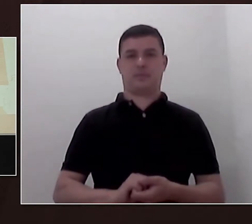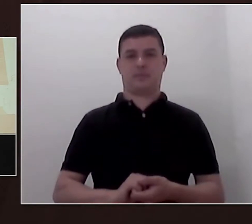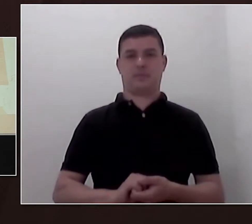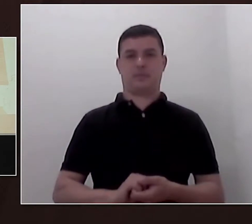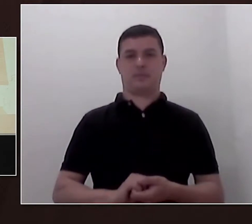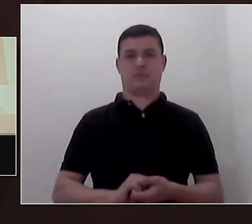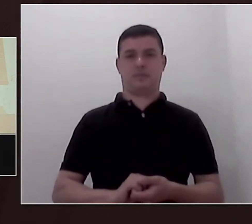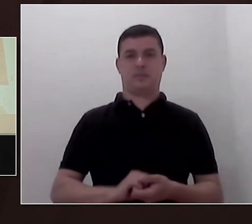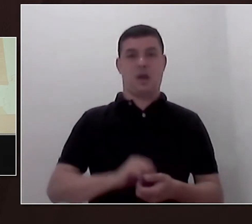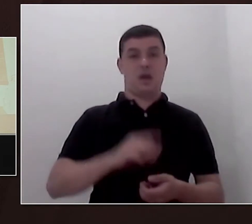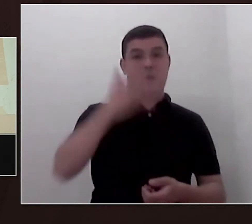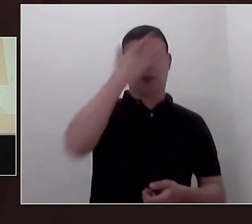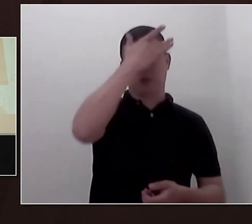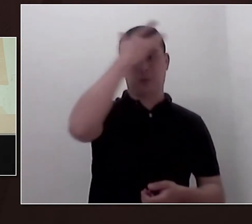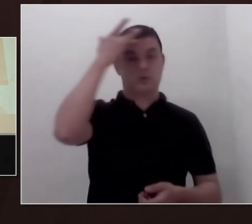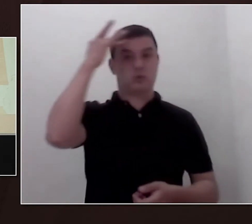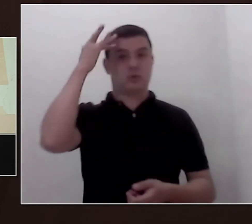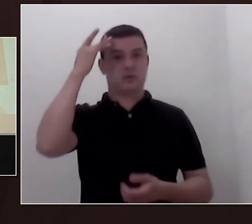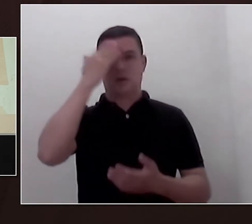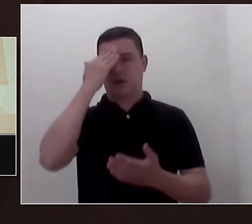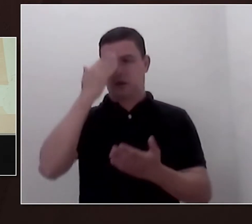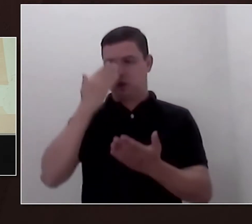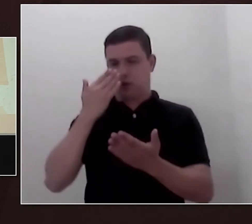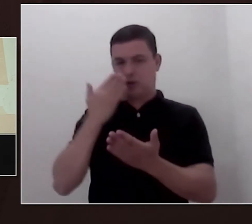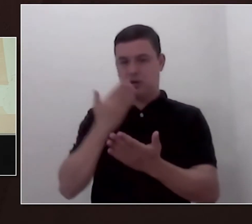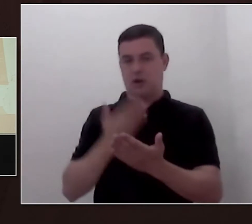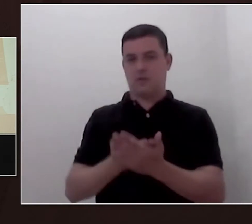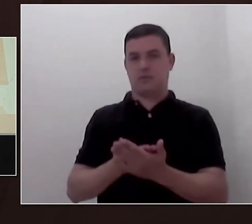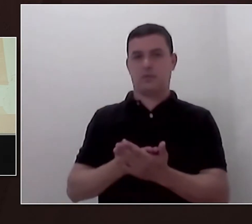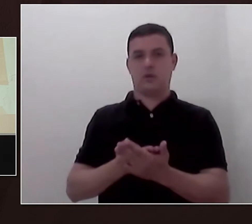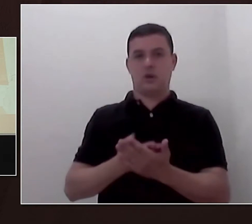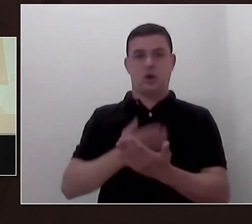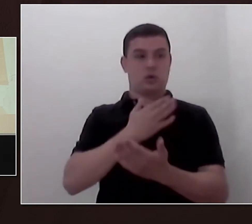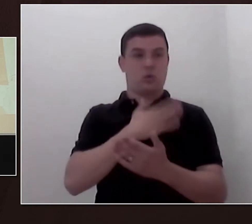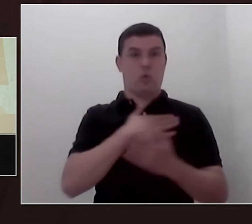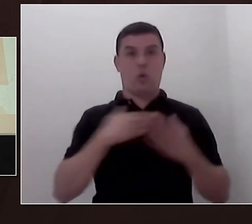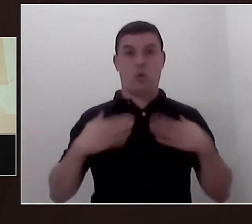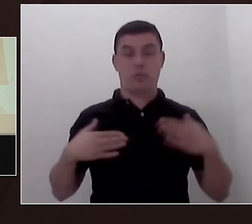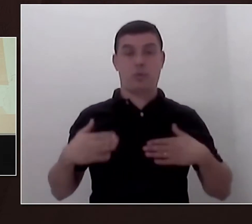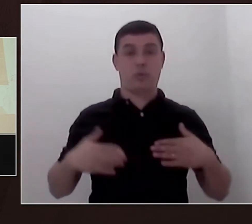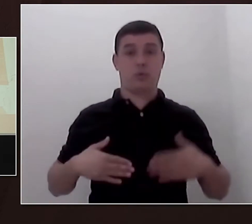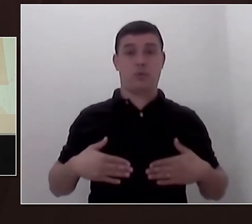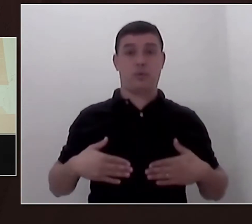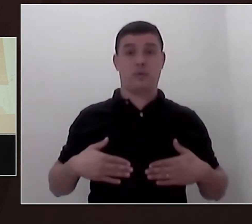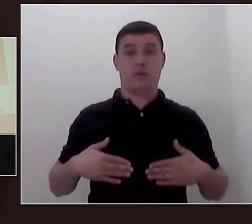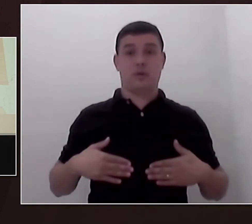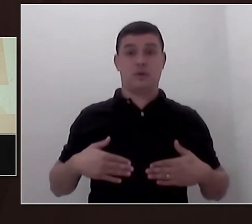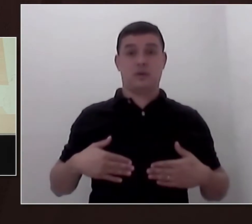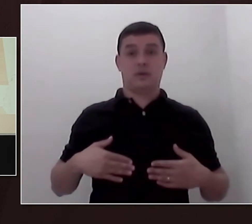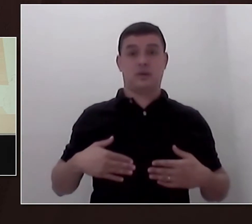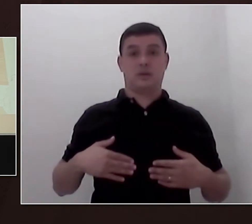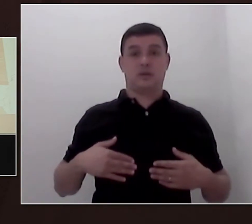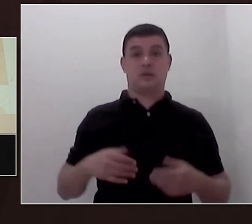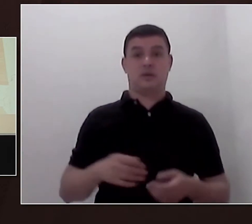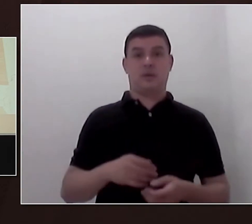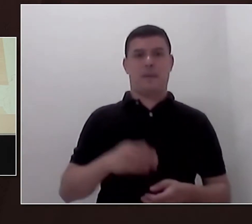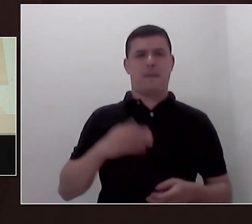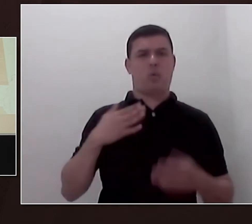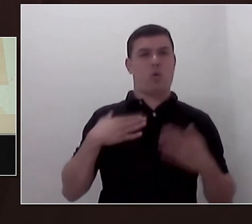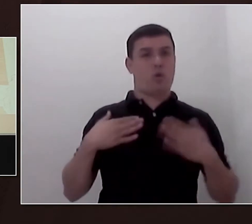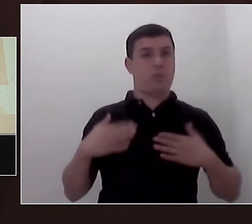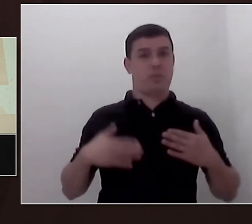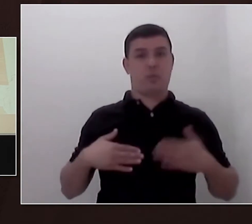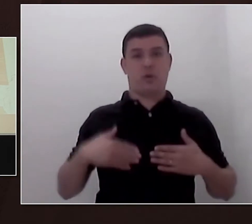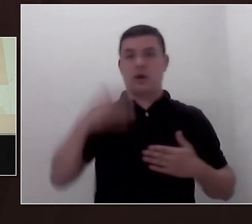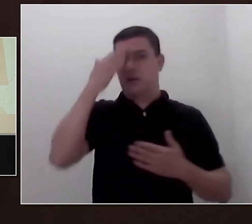pessoas acreditavam que seus corpos eram intrinsecamente maus.